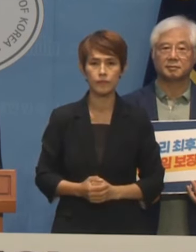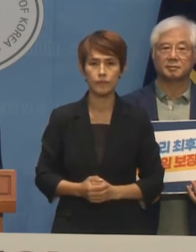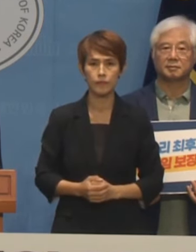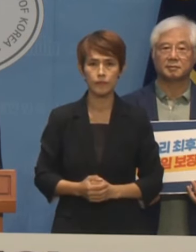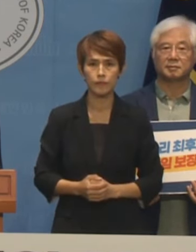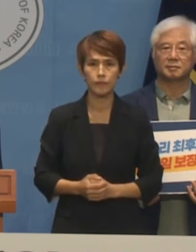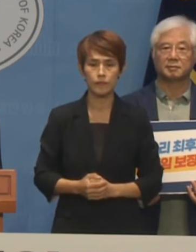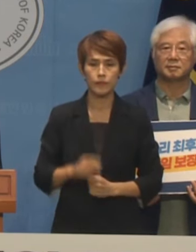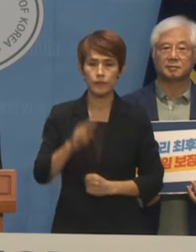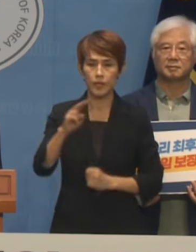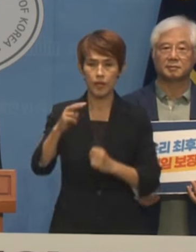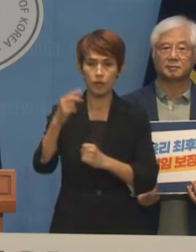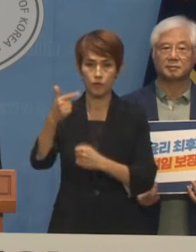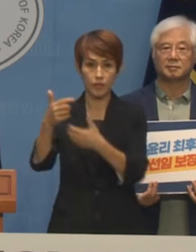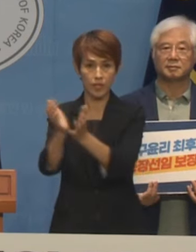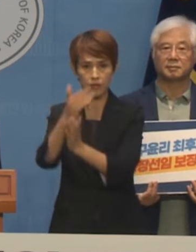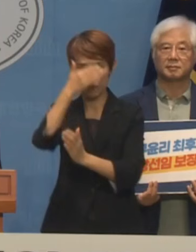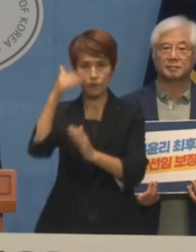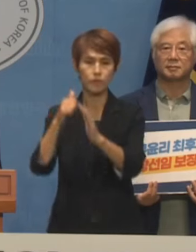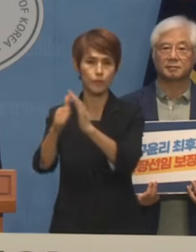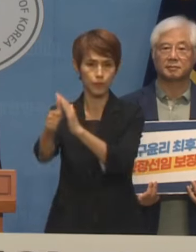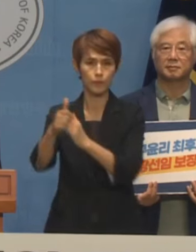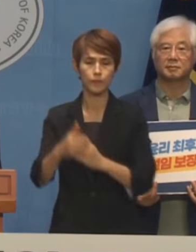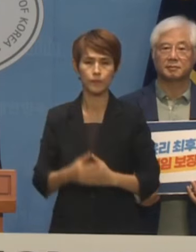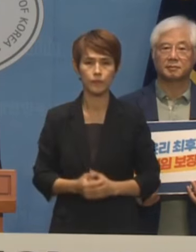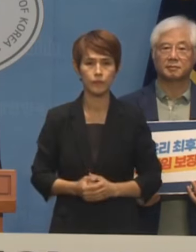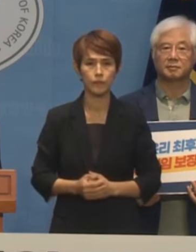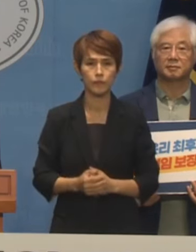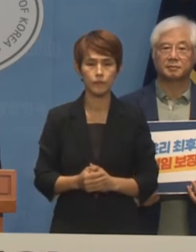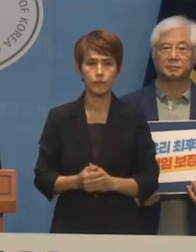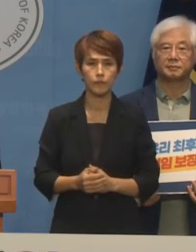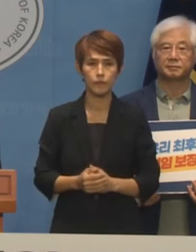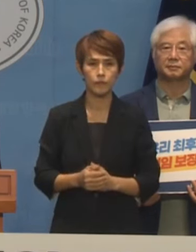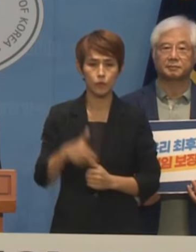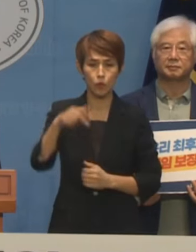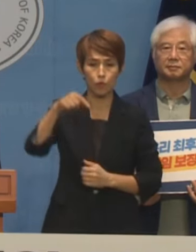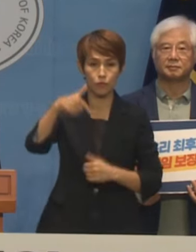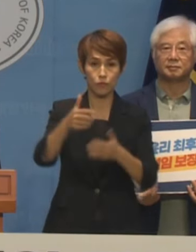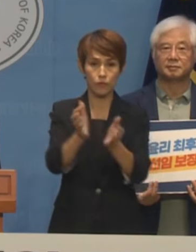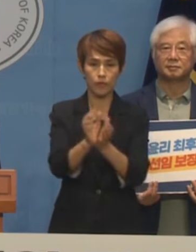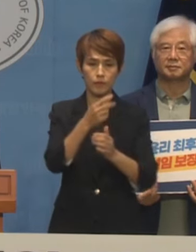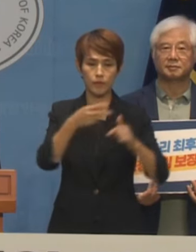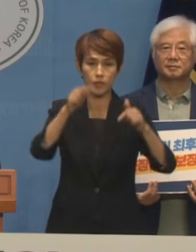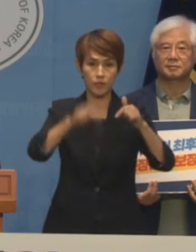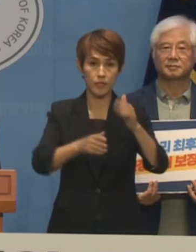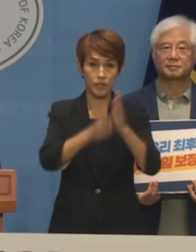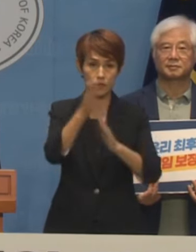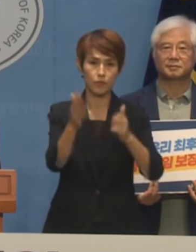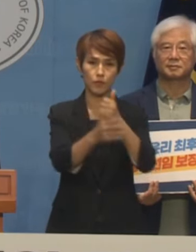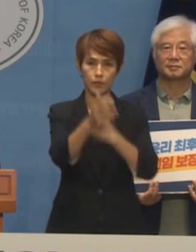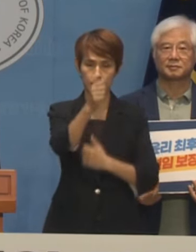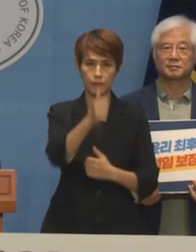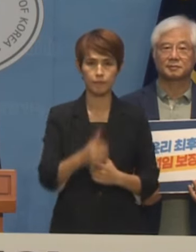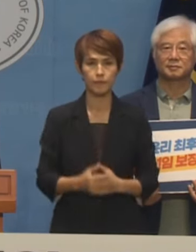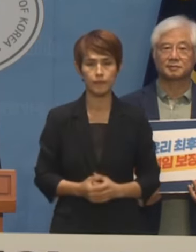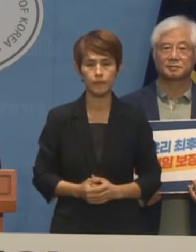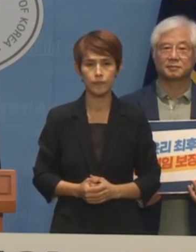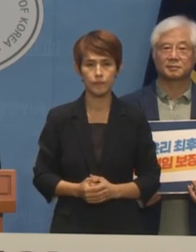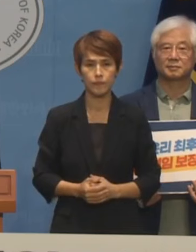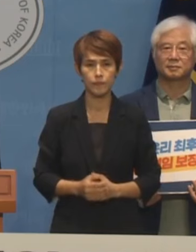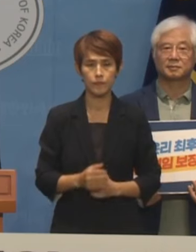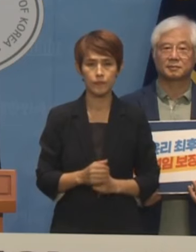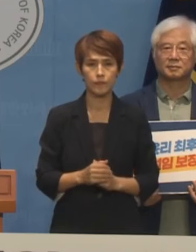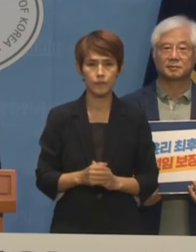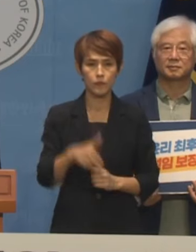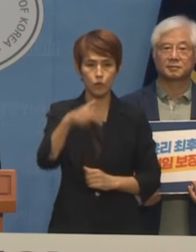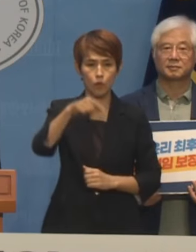김진현 야6당 청년대표, 김중훈 조국혁신당 인천시당 위원장, 그리고